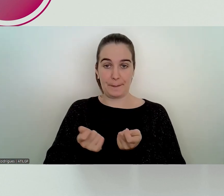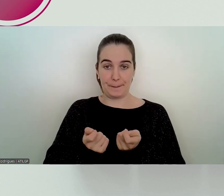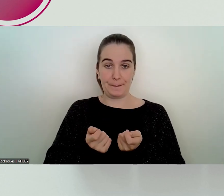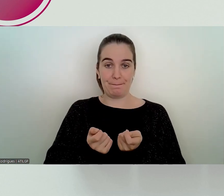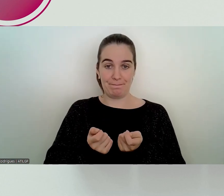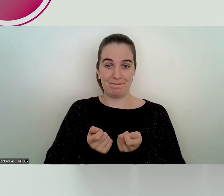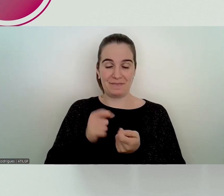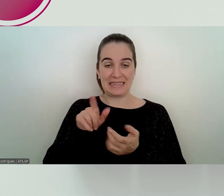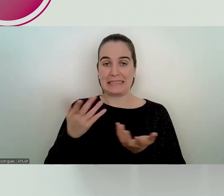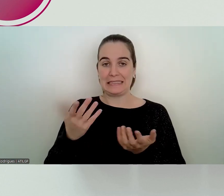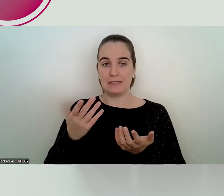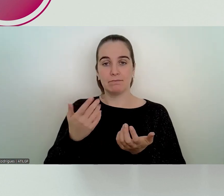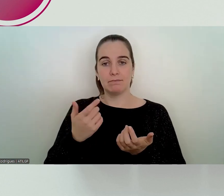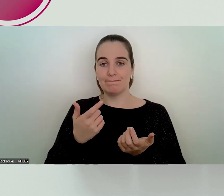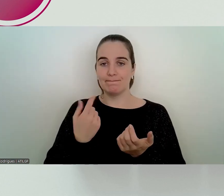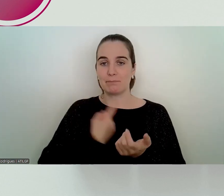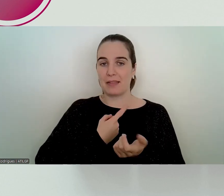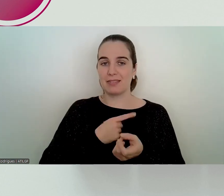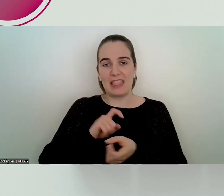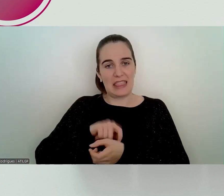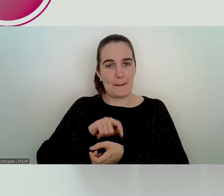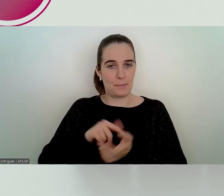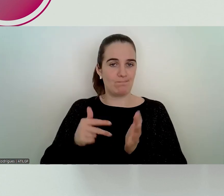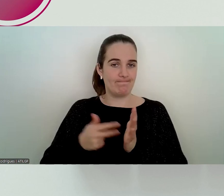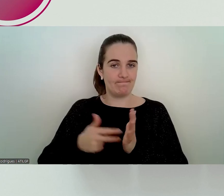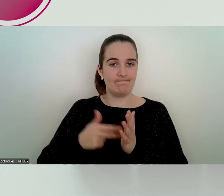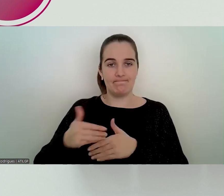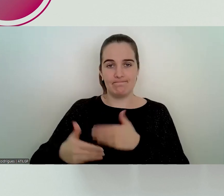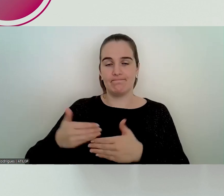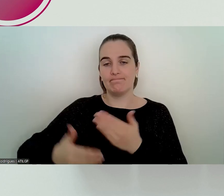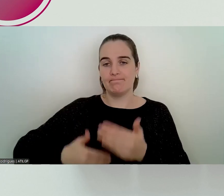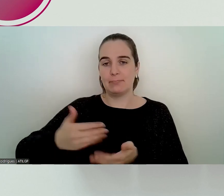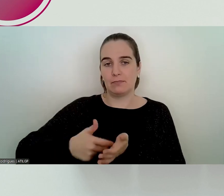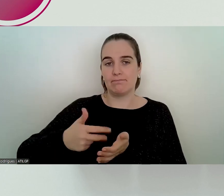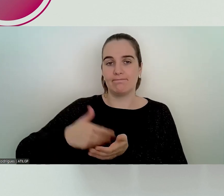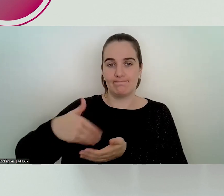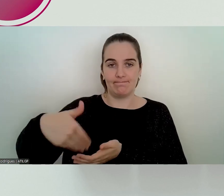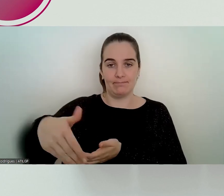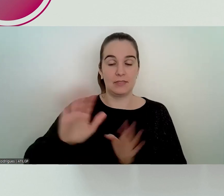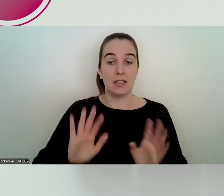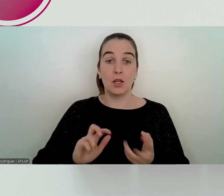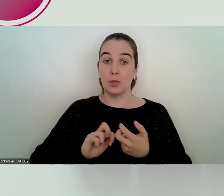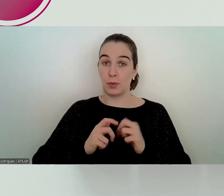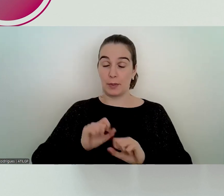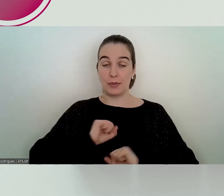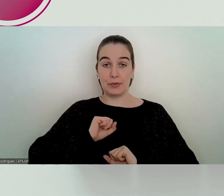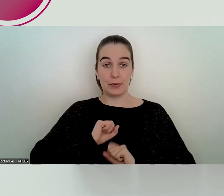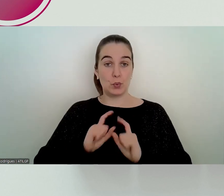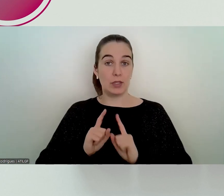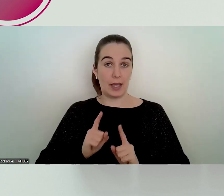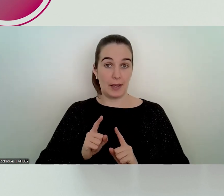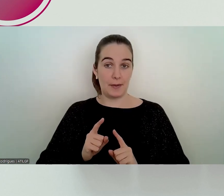é o tempo que define a mudança, e grande parte do nosso problema é que nós também